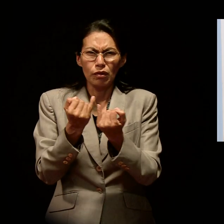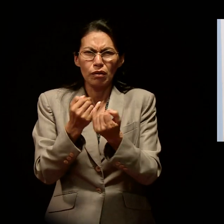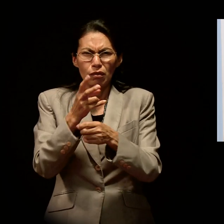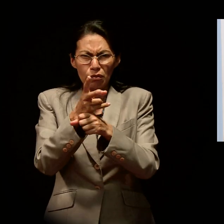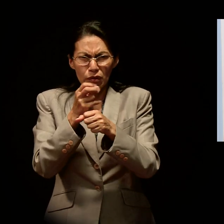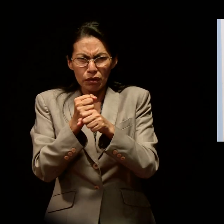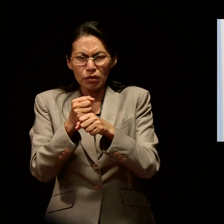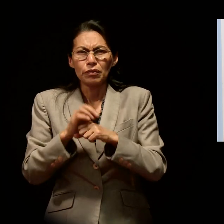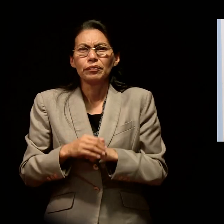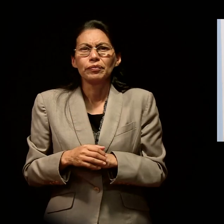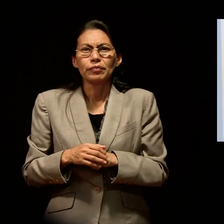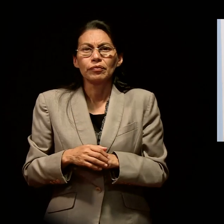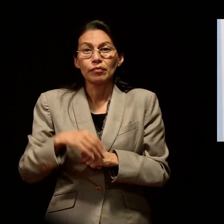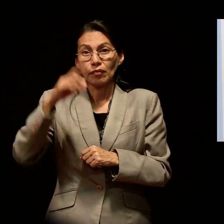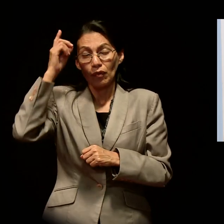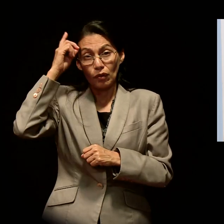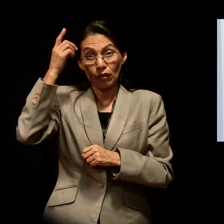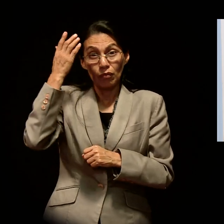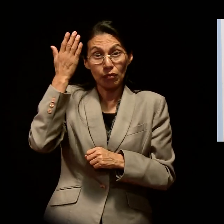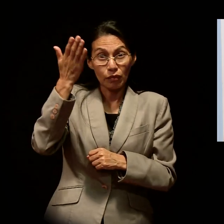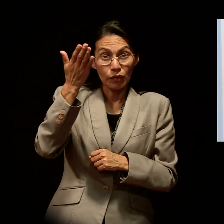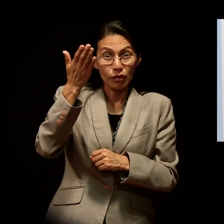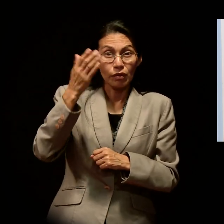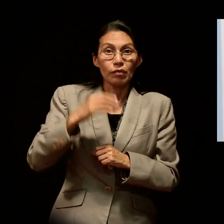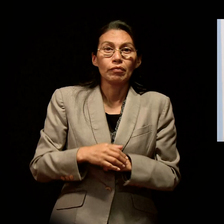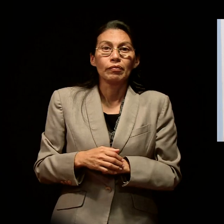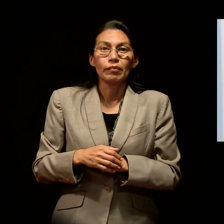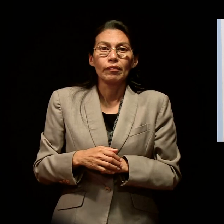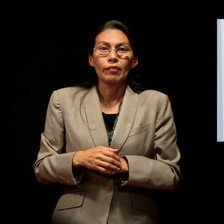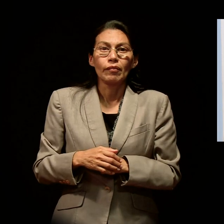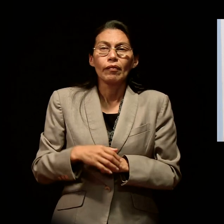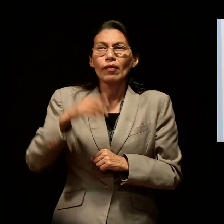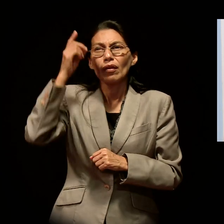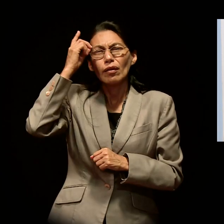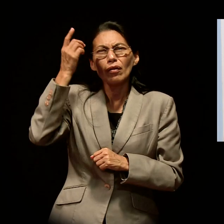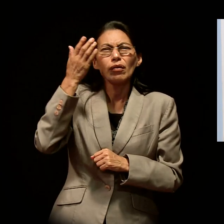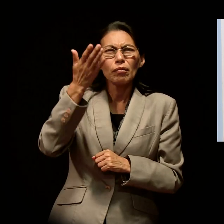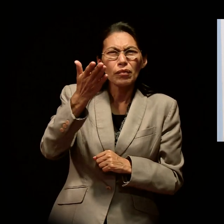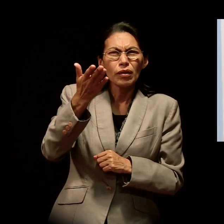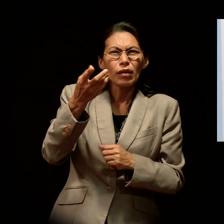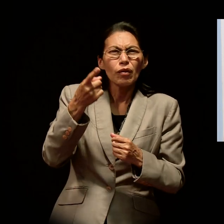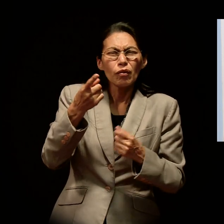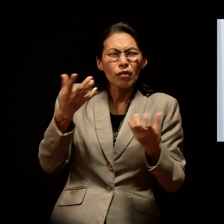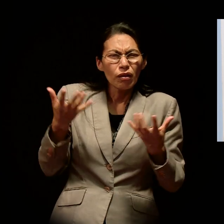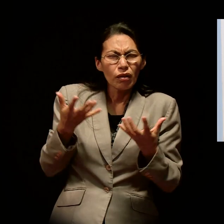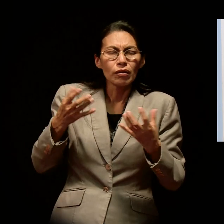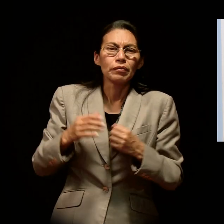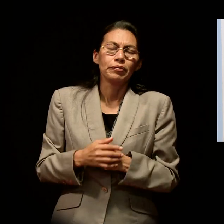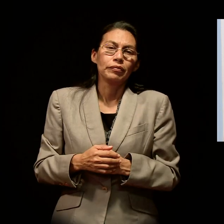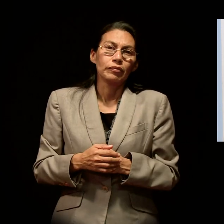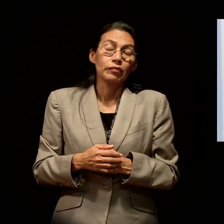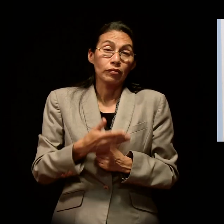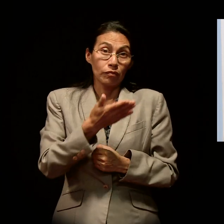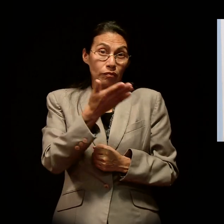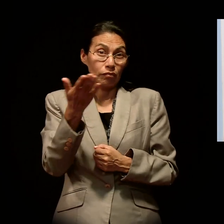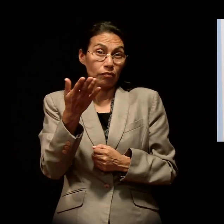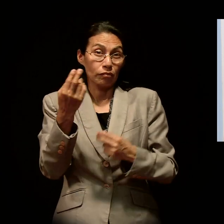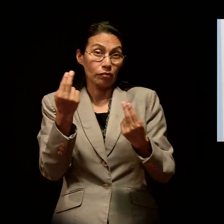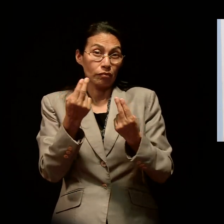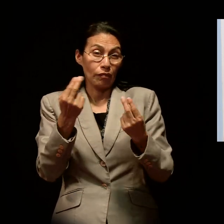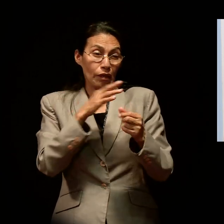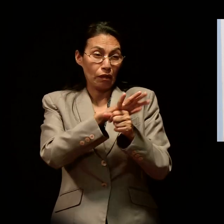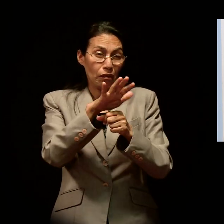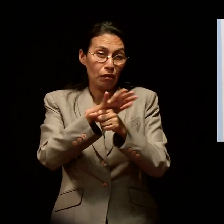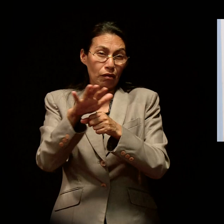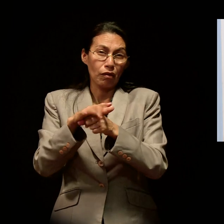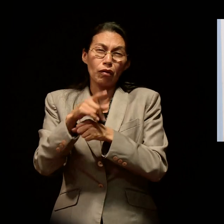además de ser una promesa es una invitación es un pedido de Dios imagínate